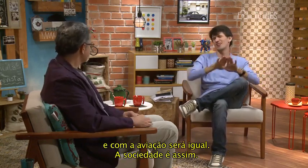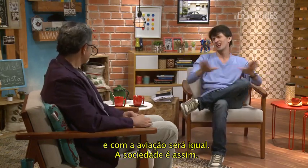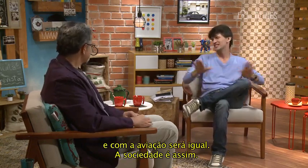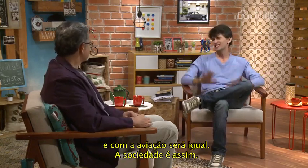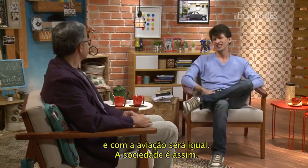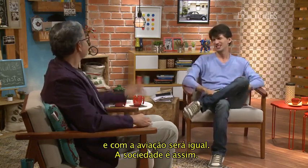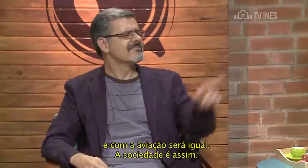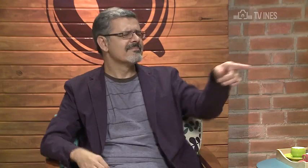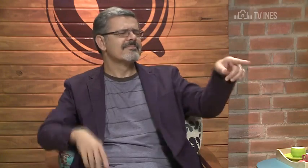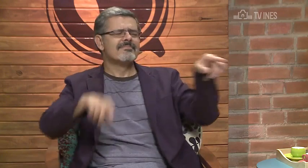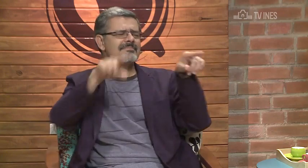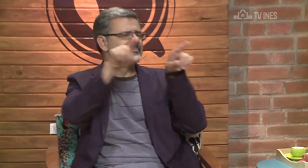é assim